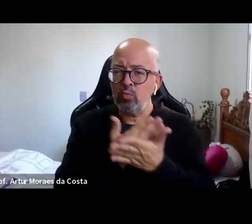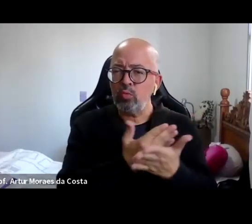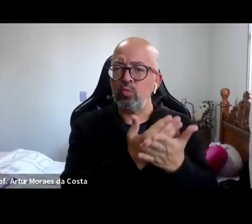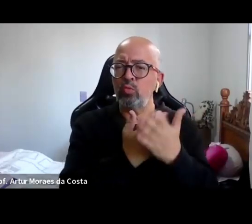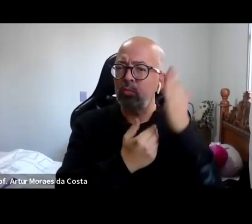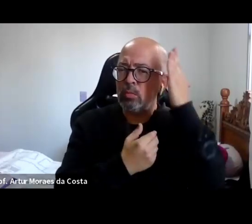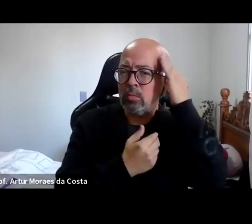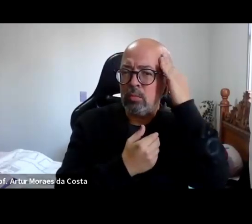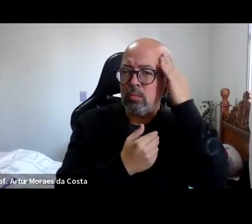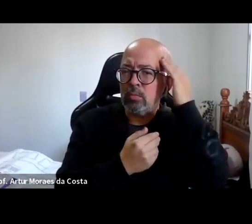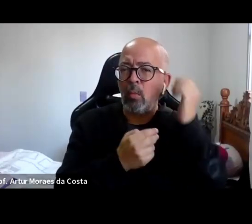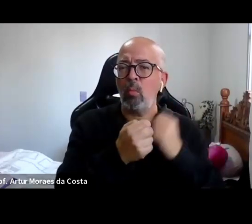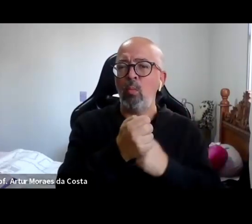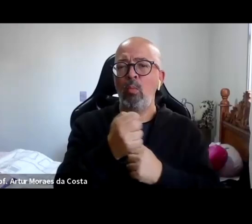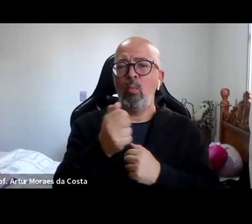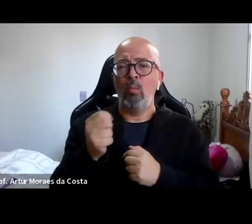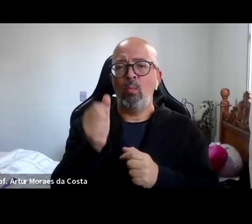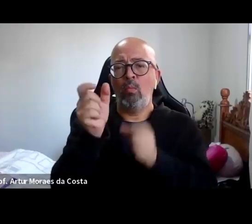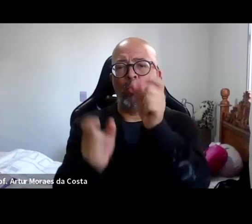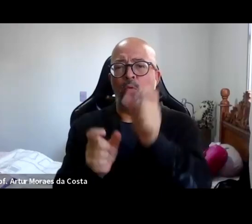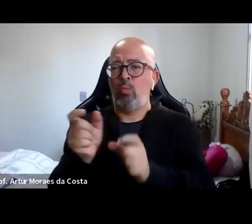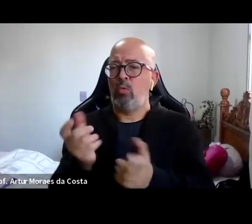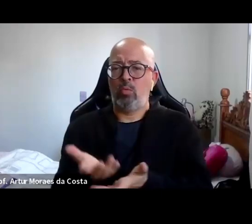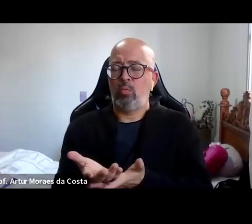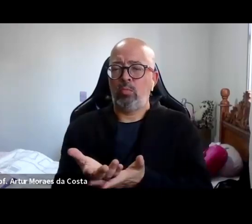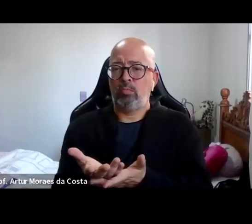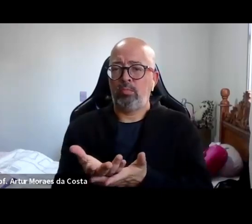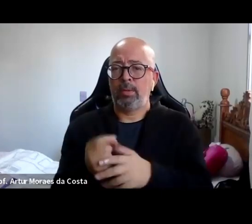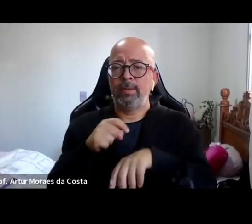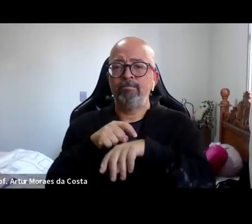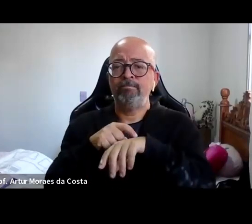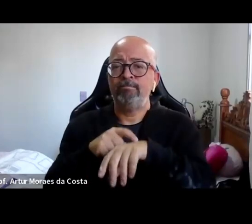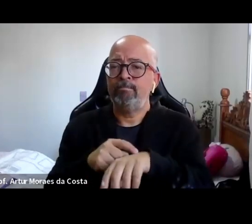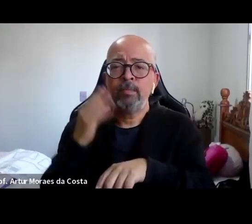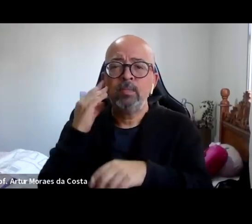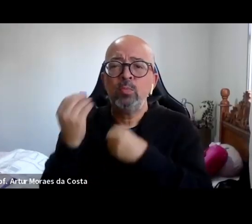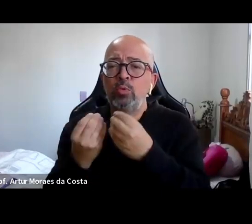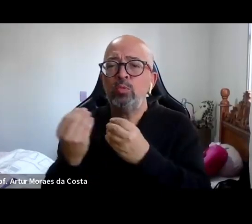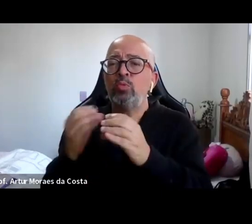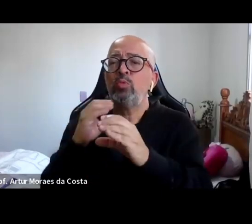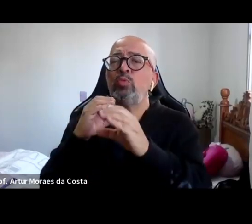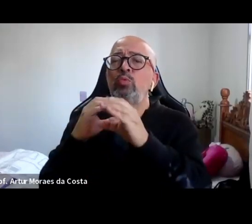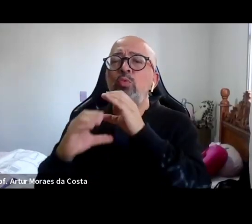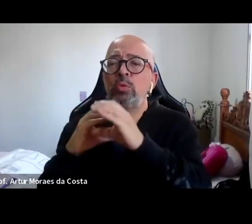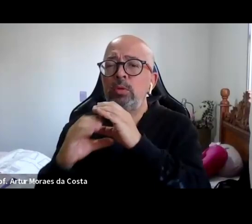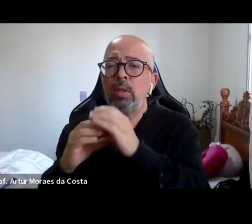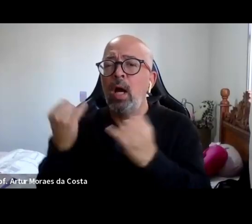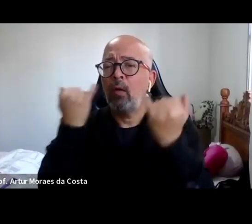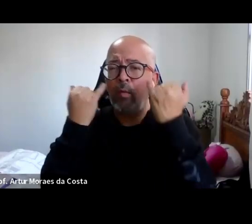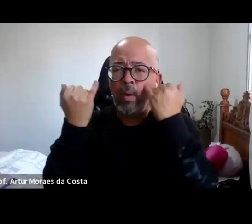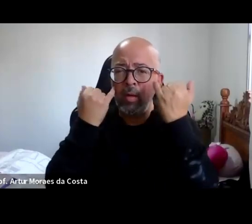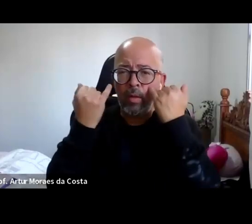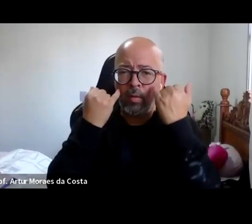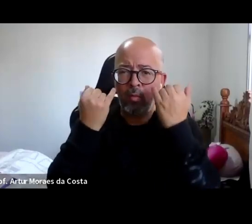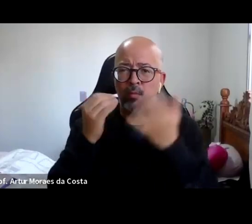conectarla con el contexto en mi experiencia yo he encontrado personas que viven digamos de